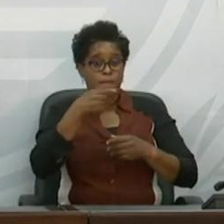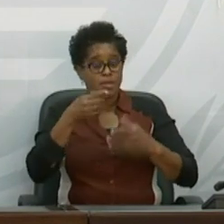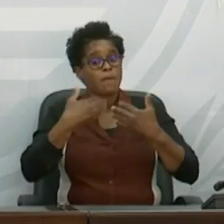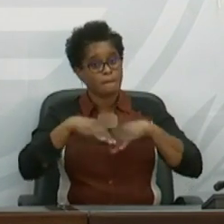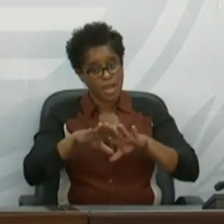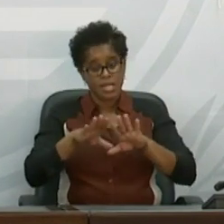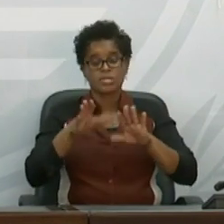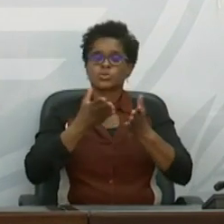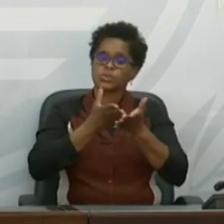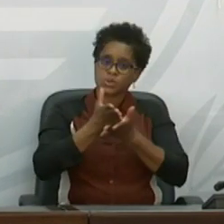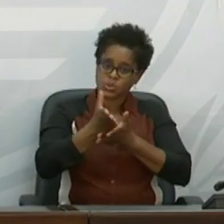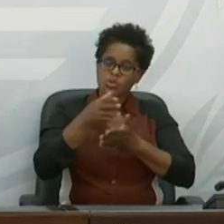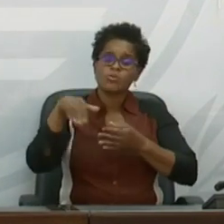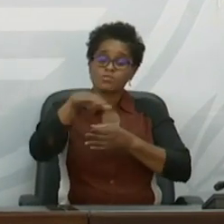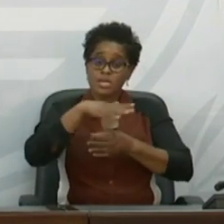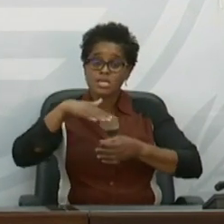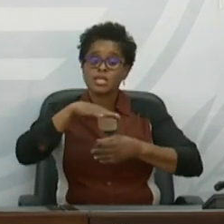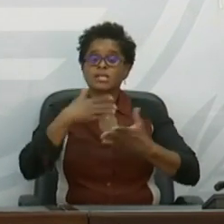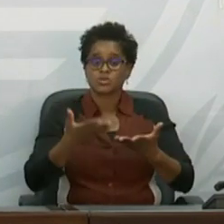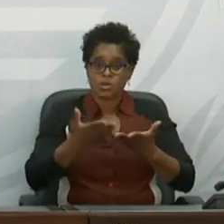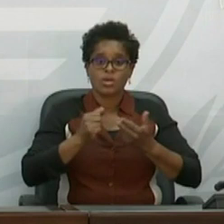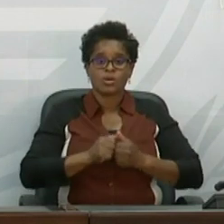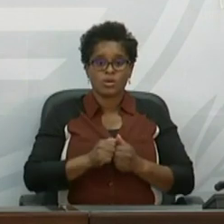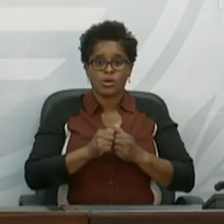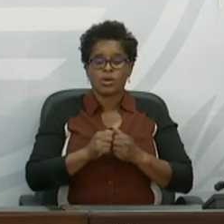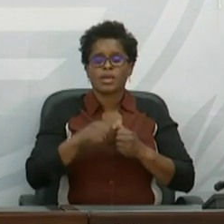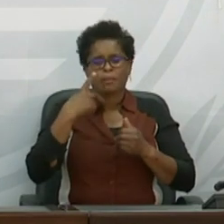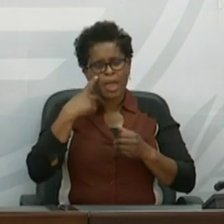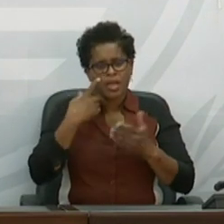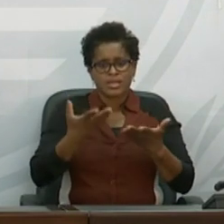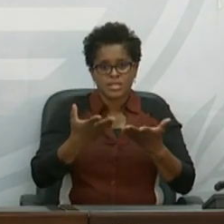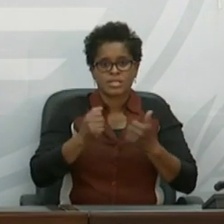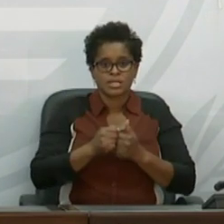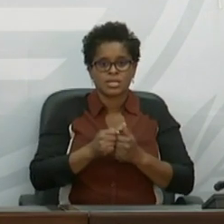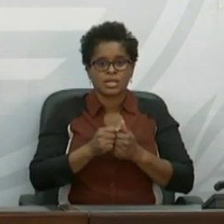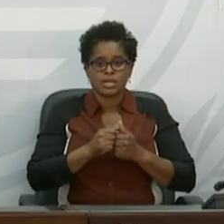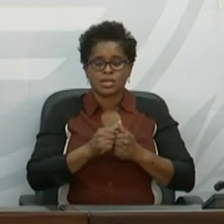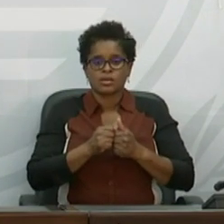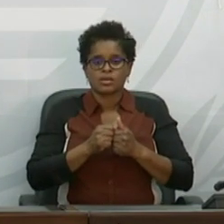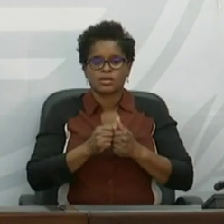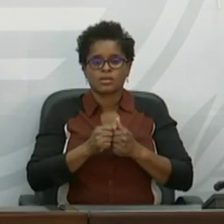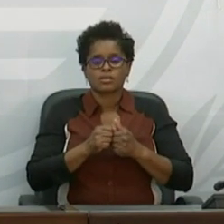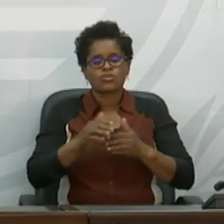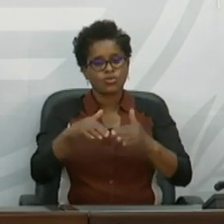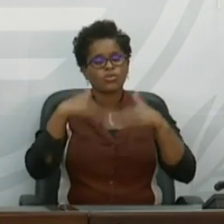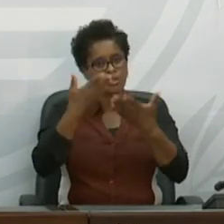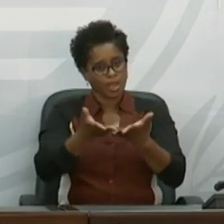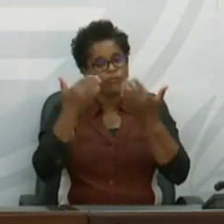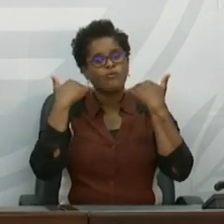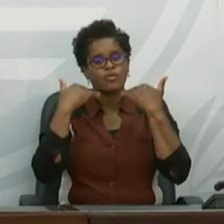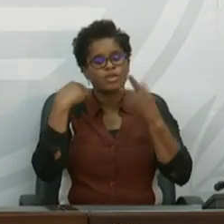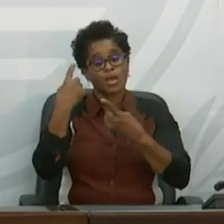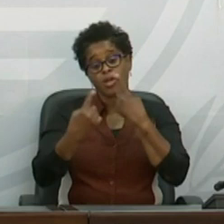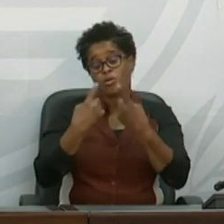mas ainda uma situação que parece nos revelar alguma,